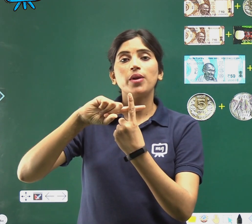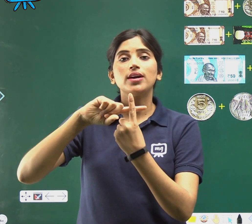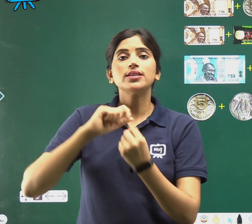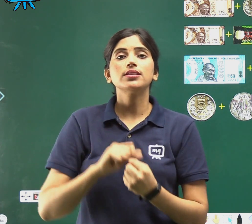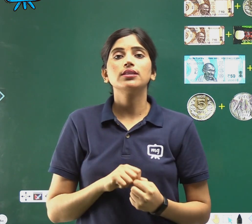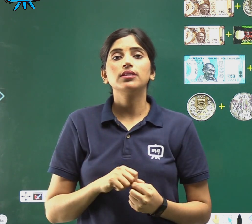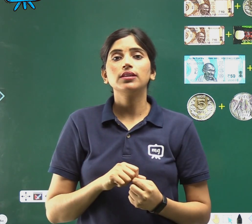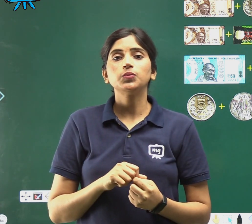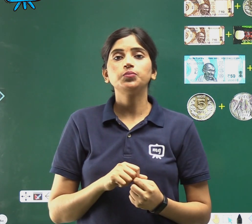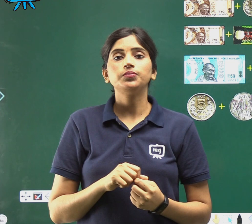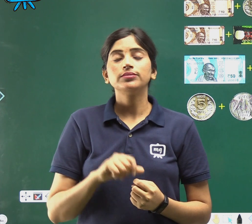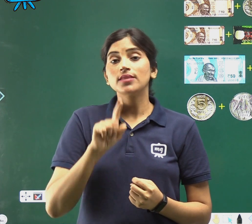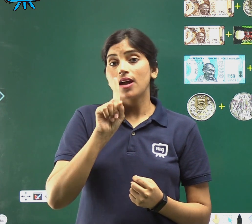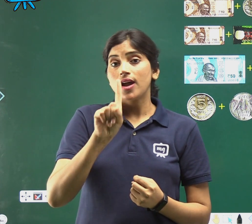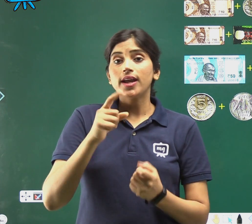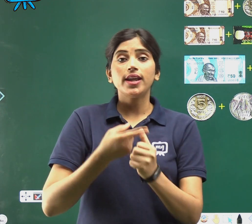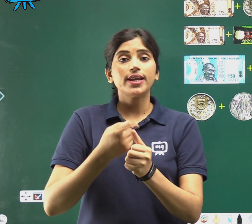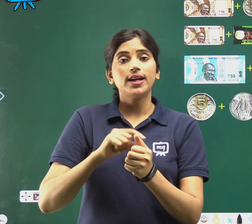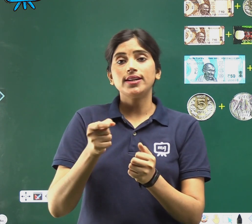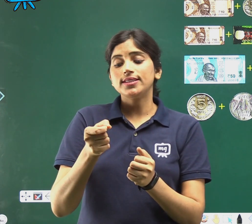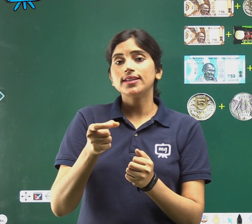प्लस 1 का सिक्का